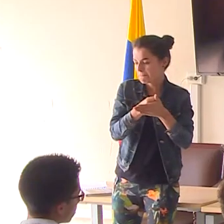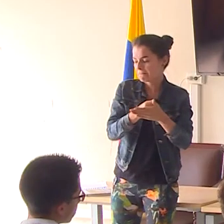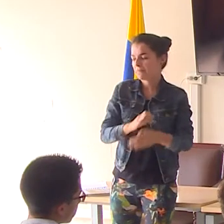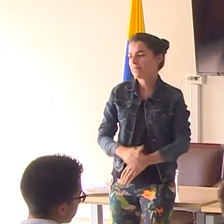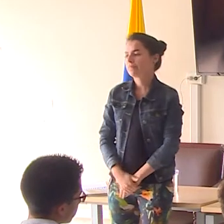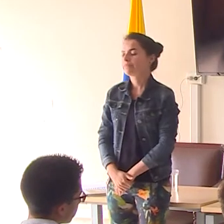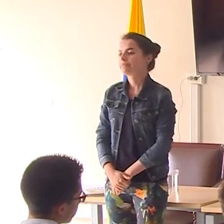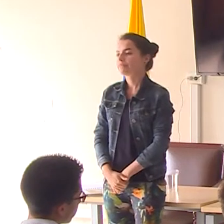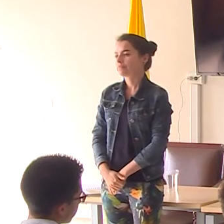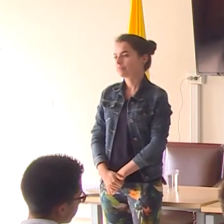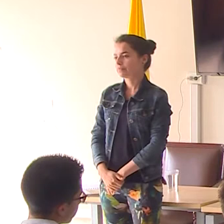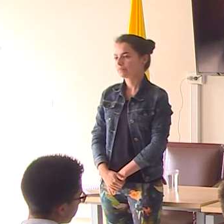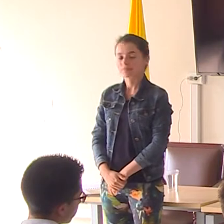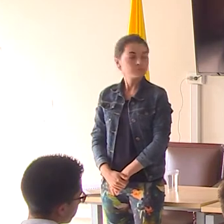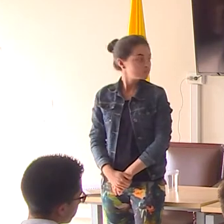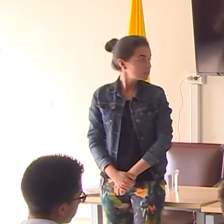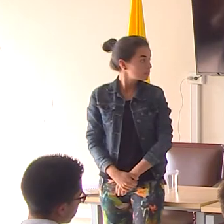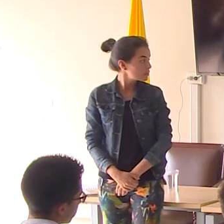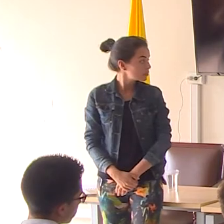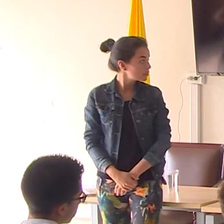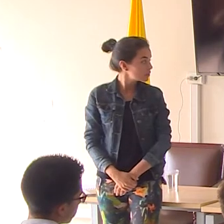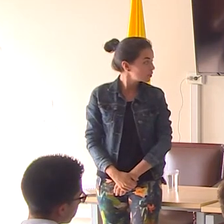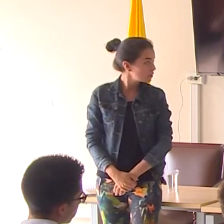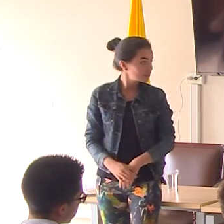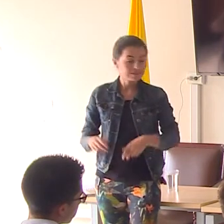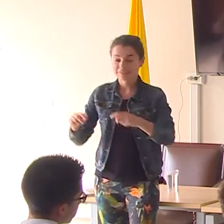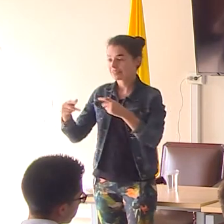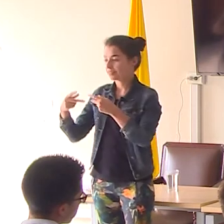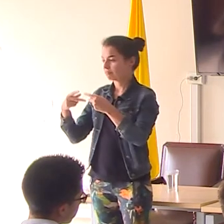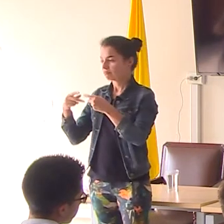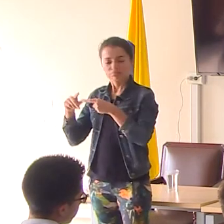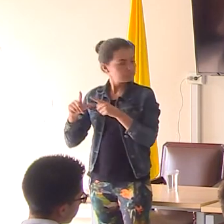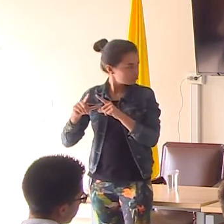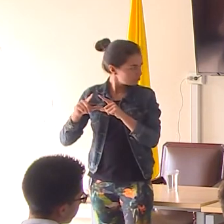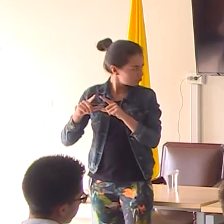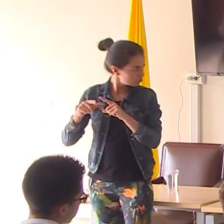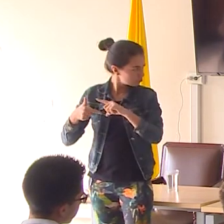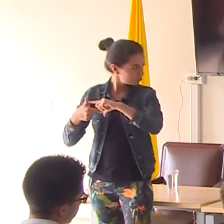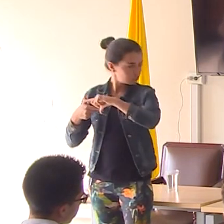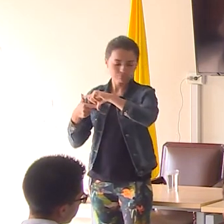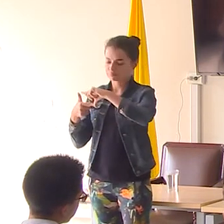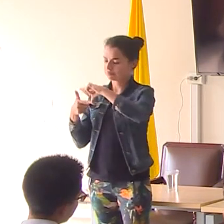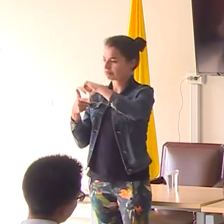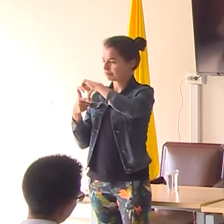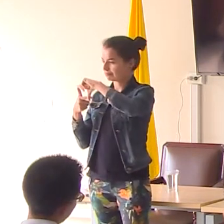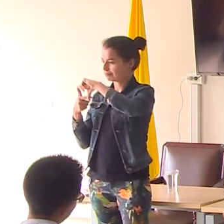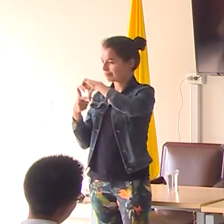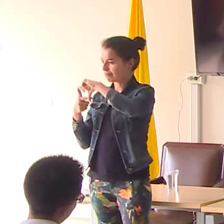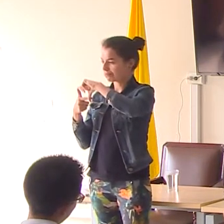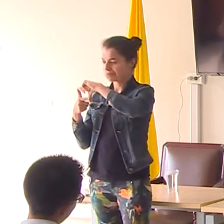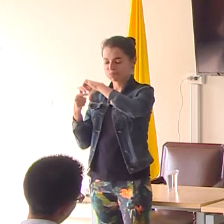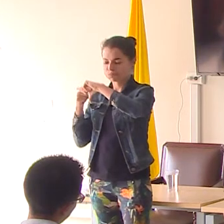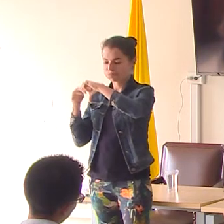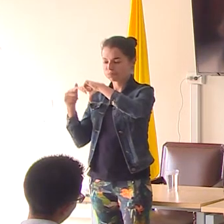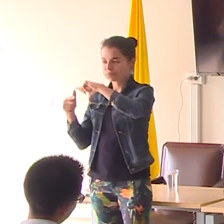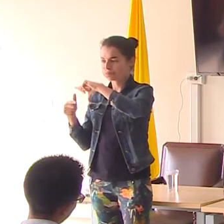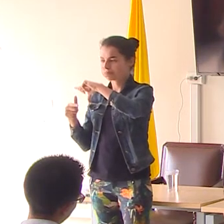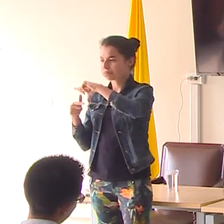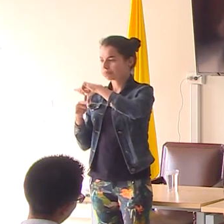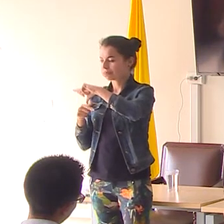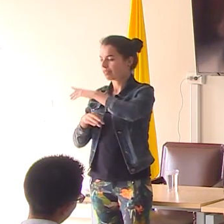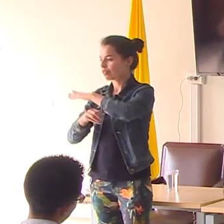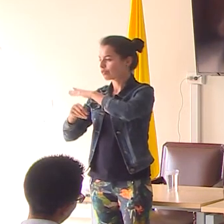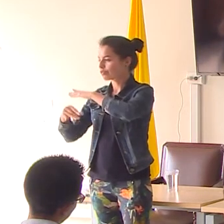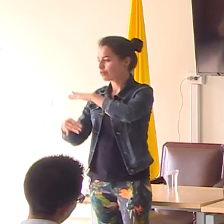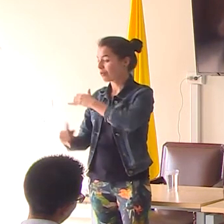estos son los suelos de recuperación more folio morfológica son suelos que fueron o que son actualmente de